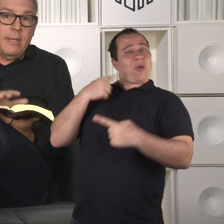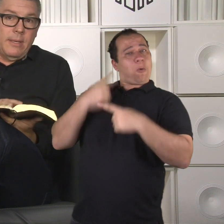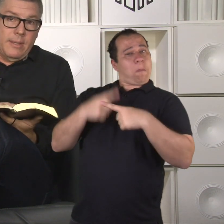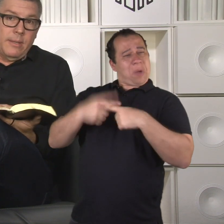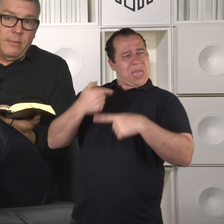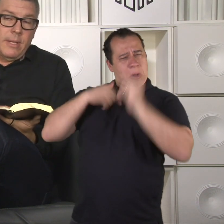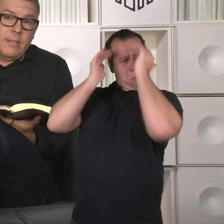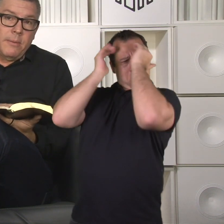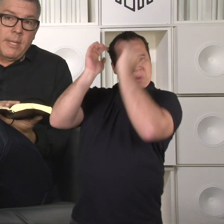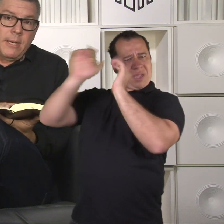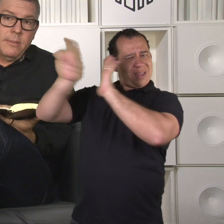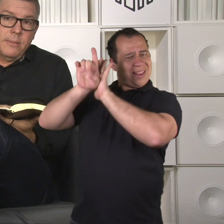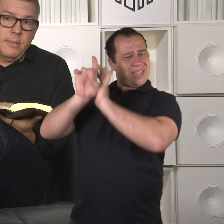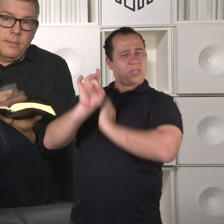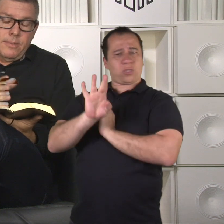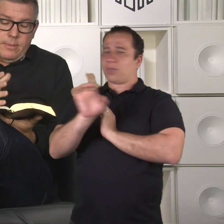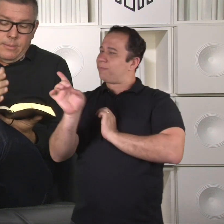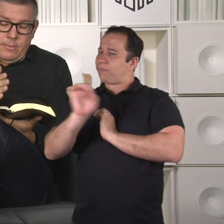Então,